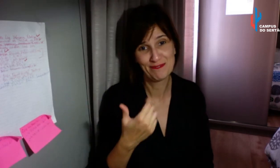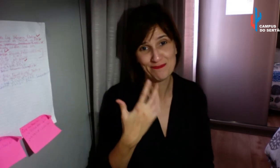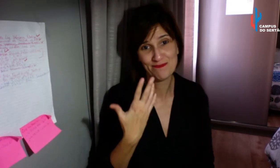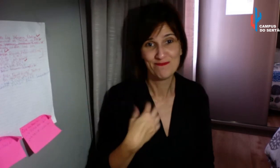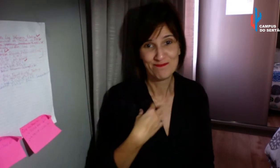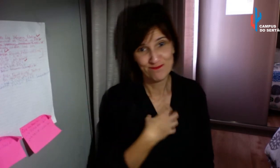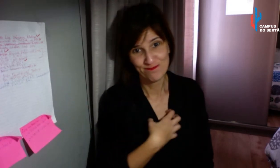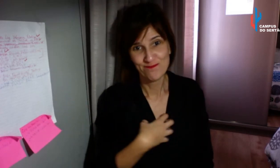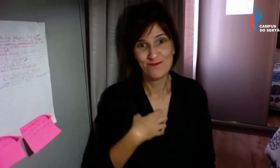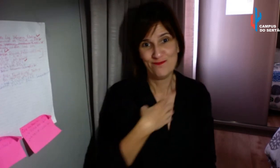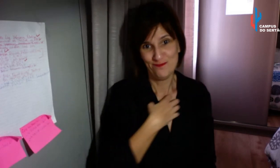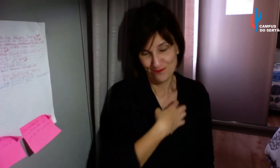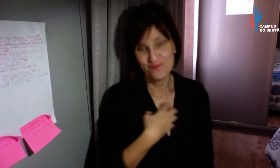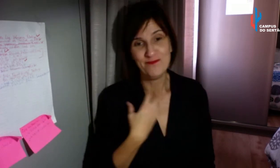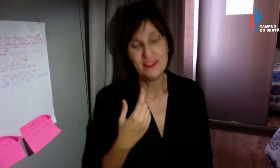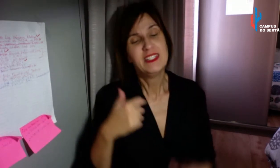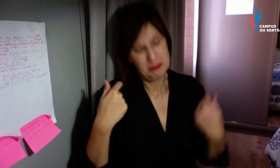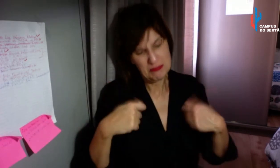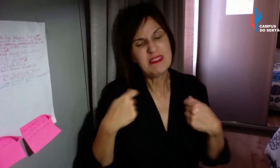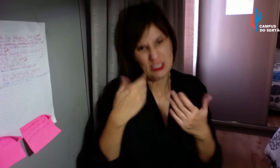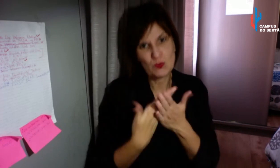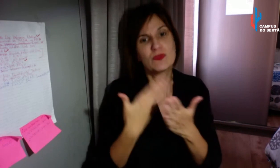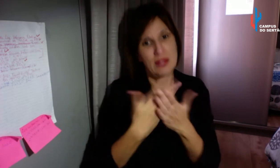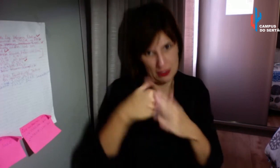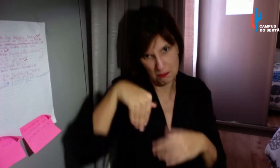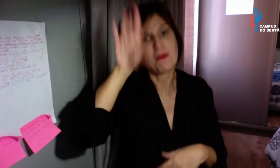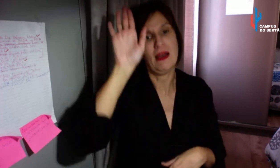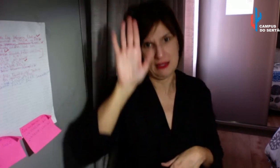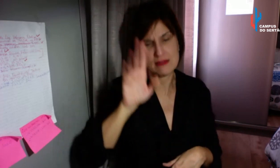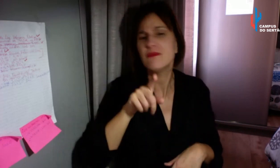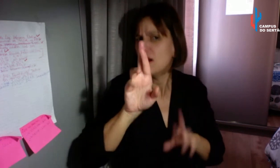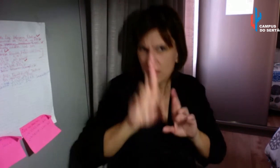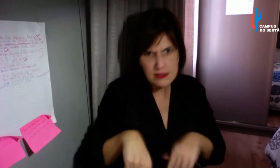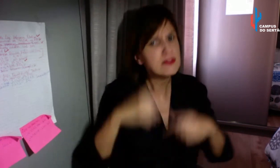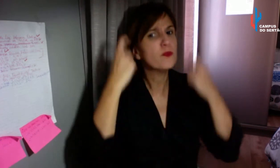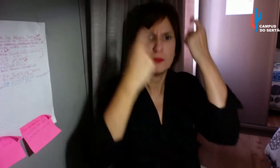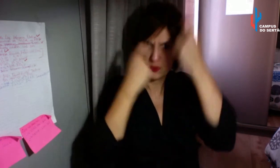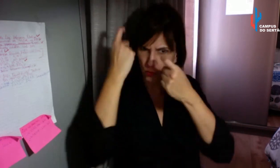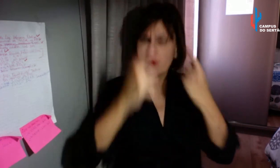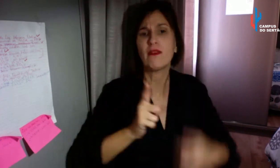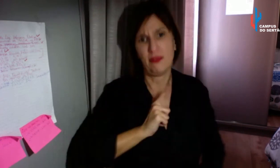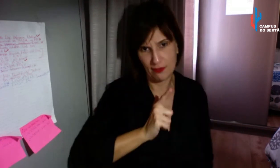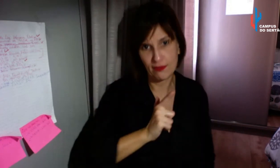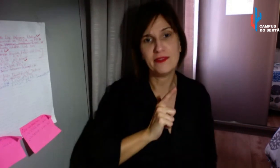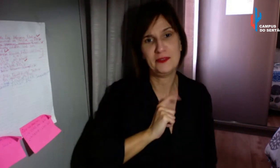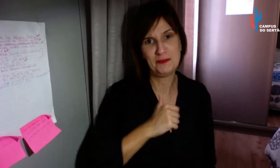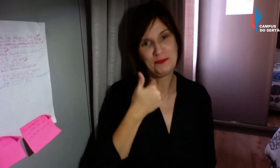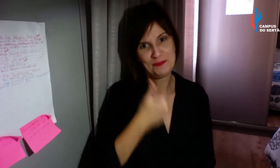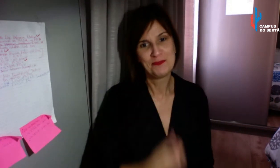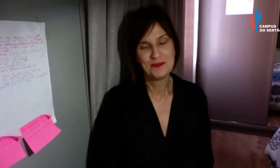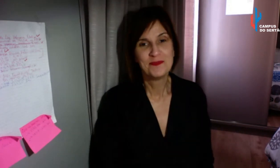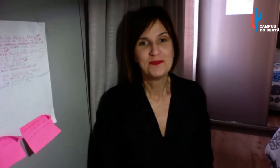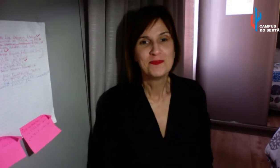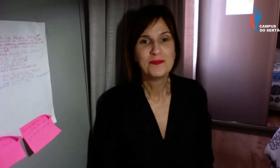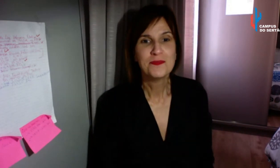E nós sabemos que a realidade brasileira é que temos pouquíssimas escolas para surdos no Brasil. Então, pretendemos que isso